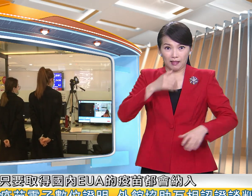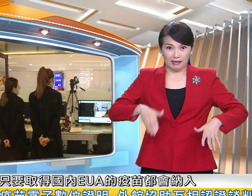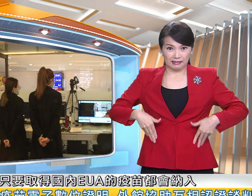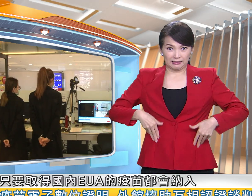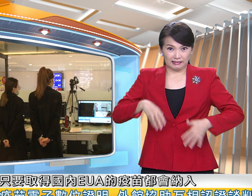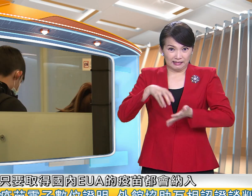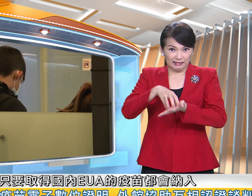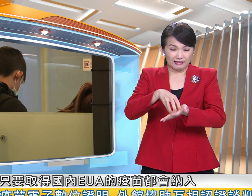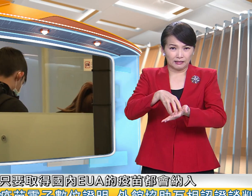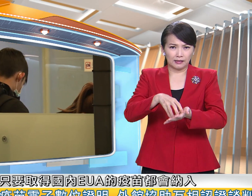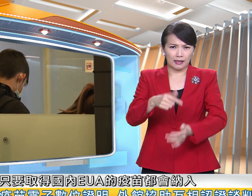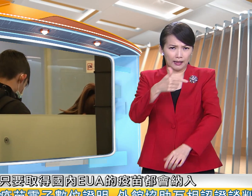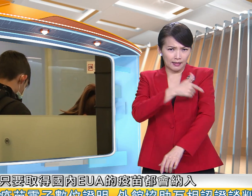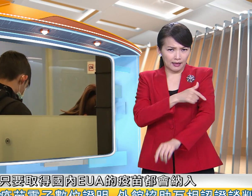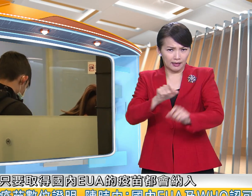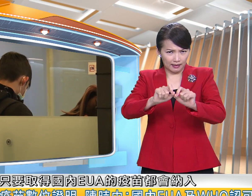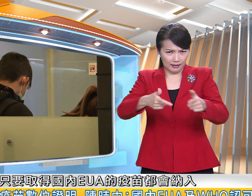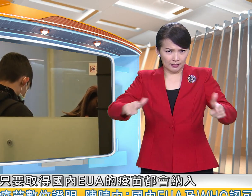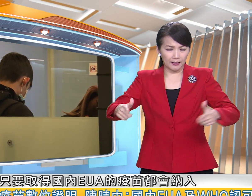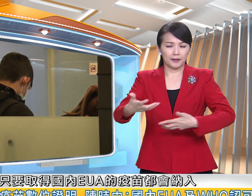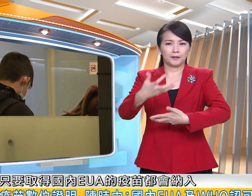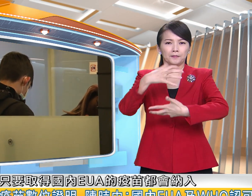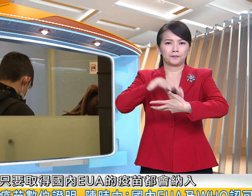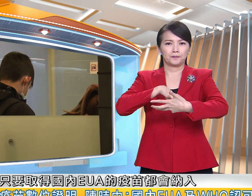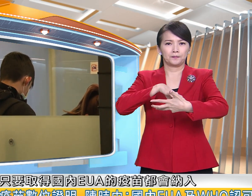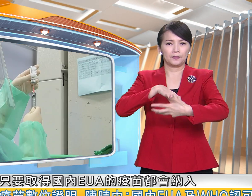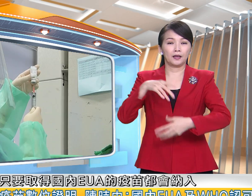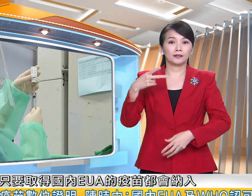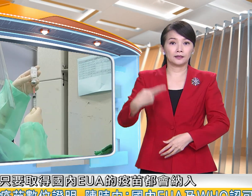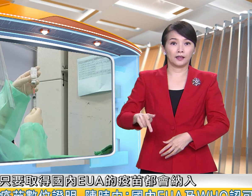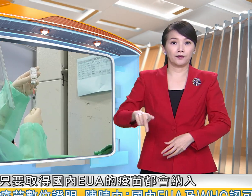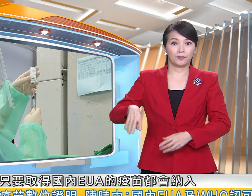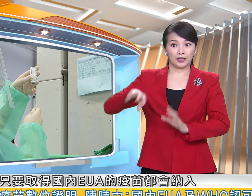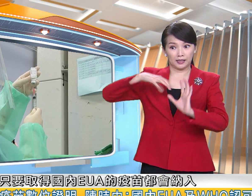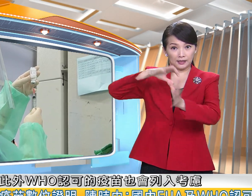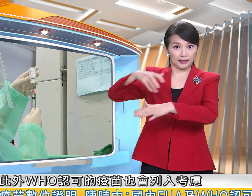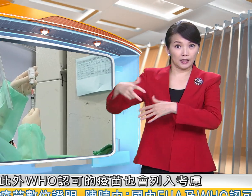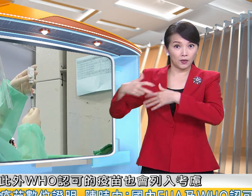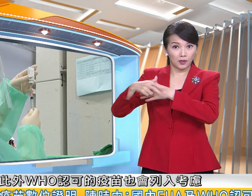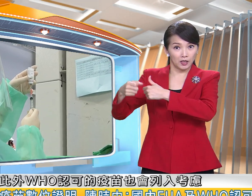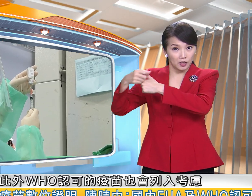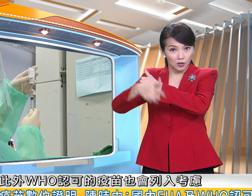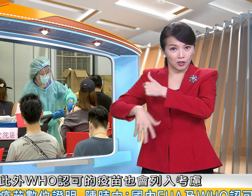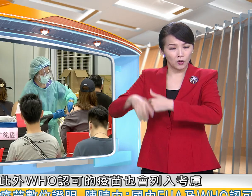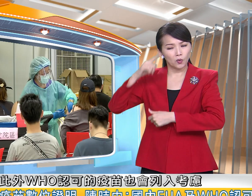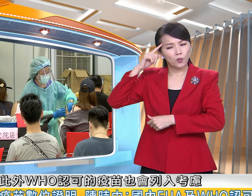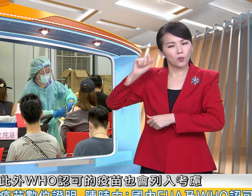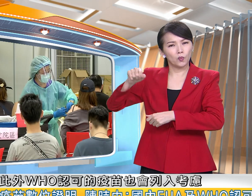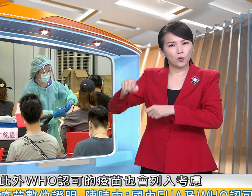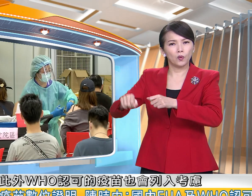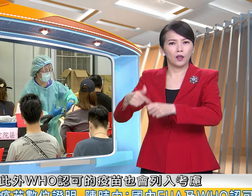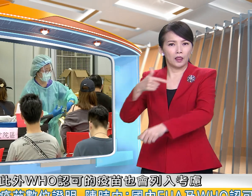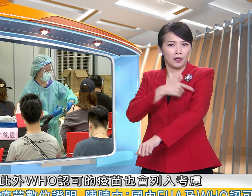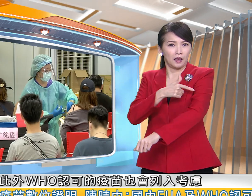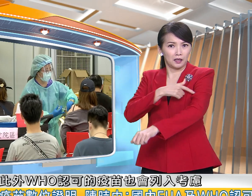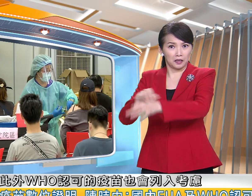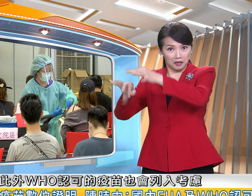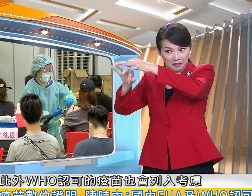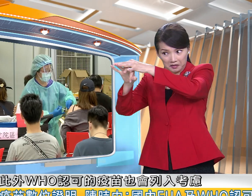要取得国内 EUA 的疫苗都会纳入。此外 ，WHO 认可的疫苗也